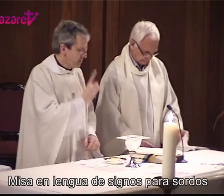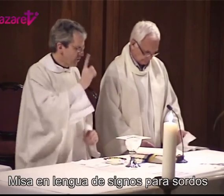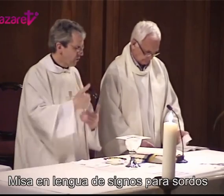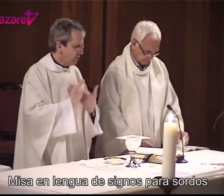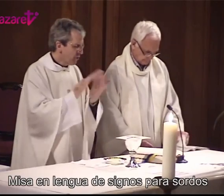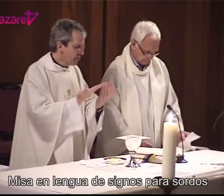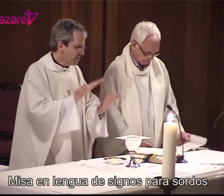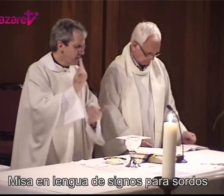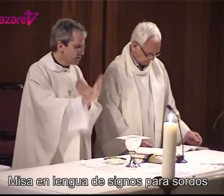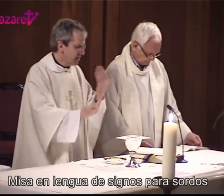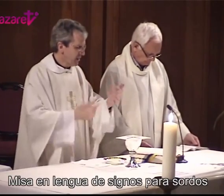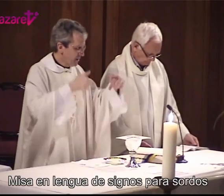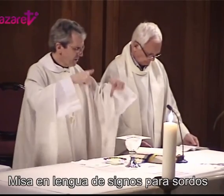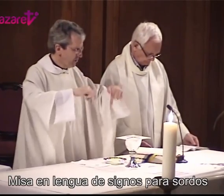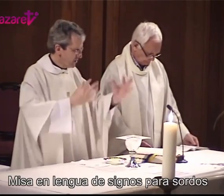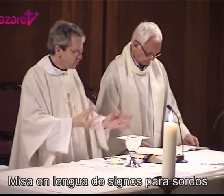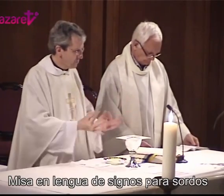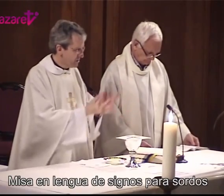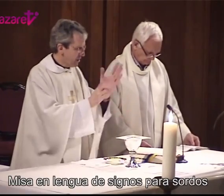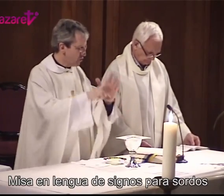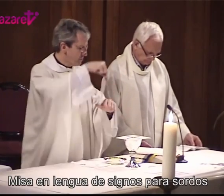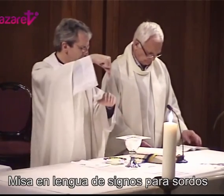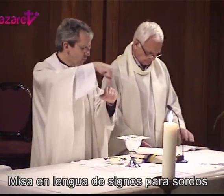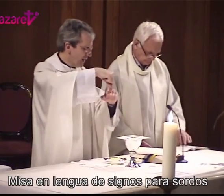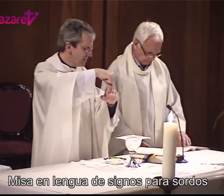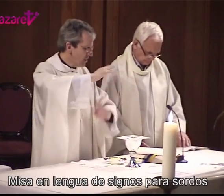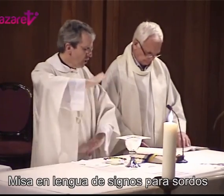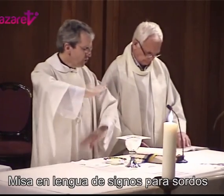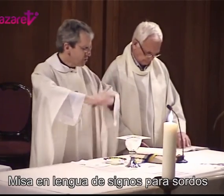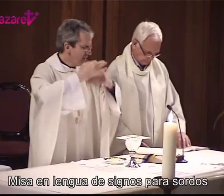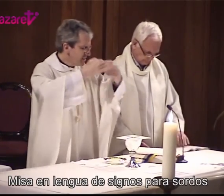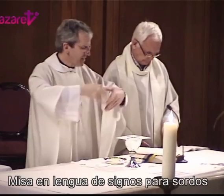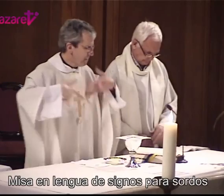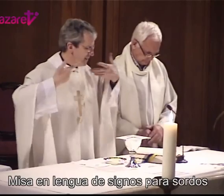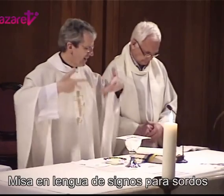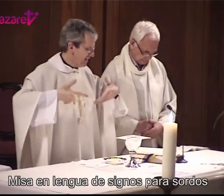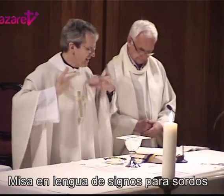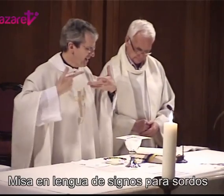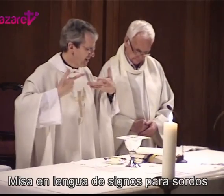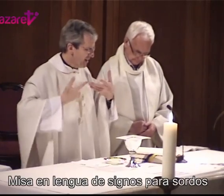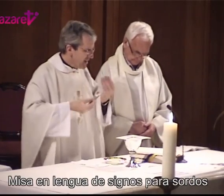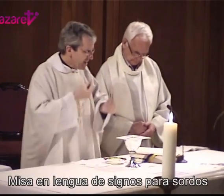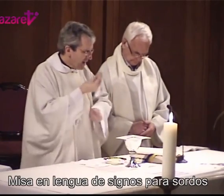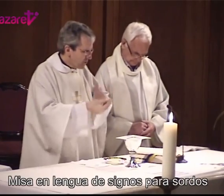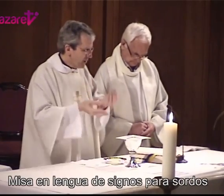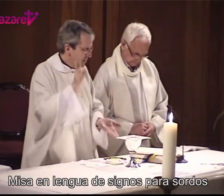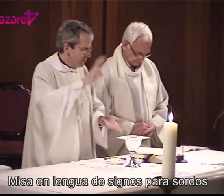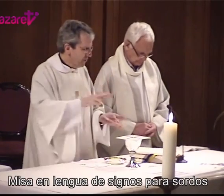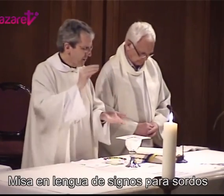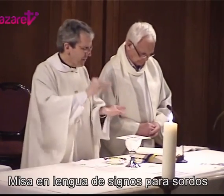Señor, concédenos que la celebración de estos misterios pascuales nos llene siempre de alegría y que la actualización repetida